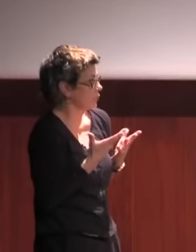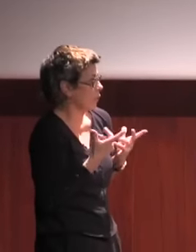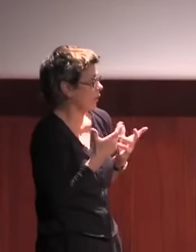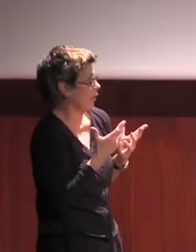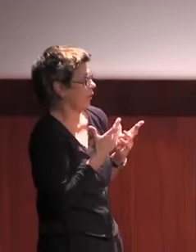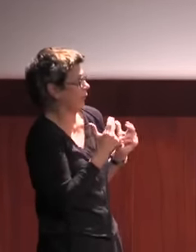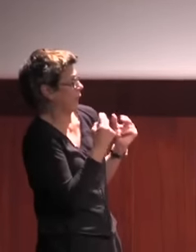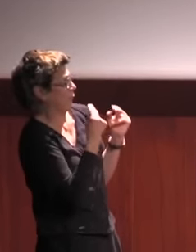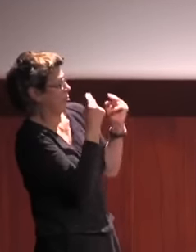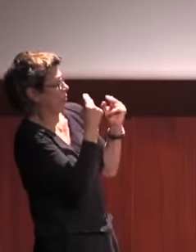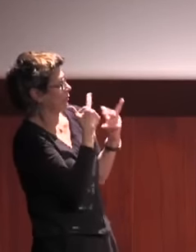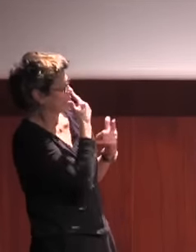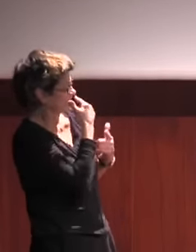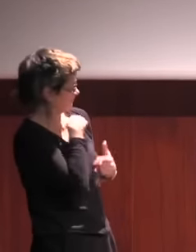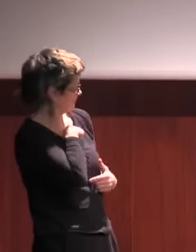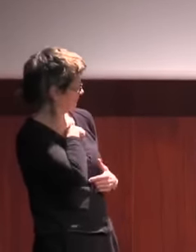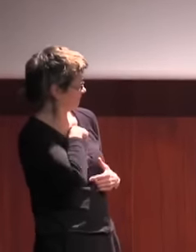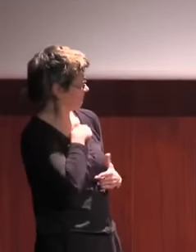Un sentiment de